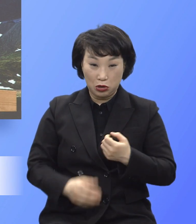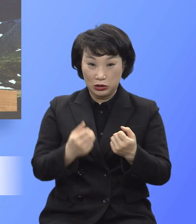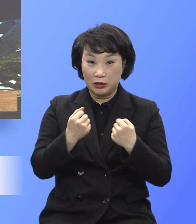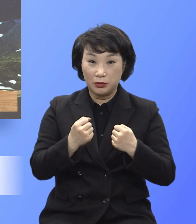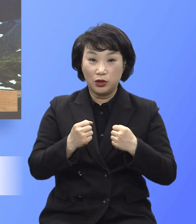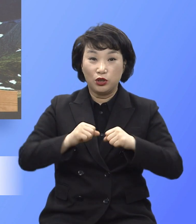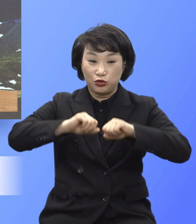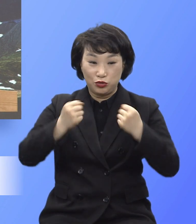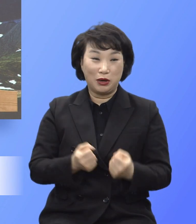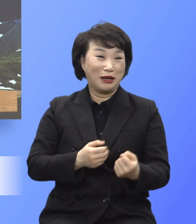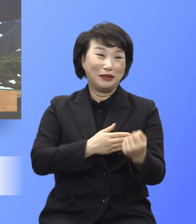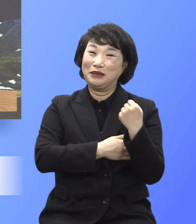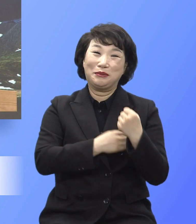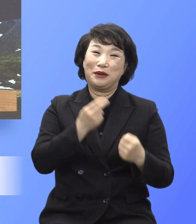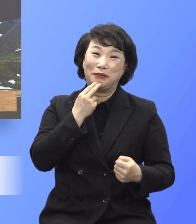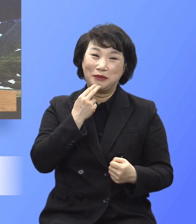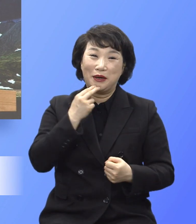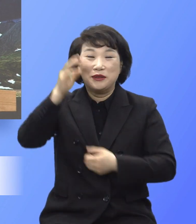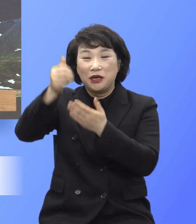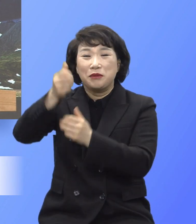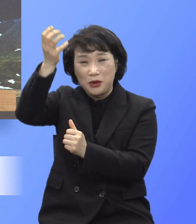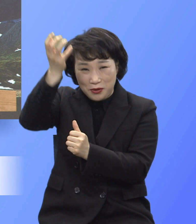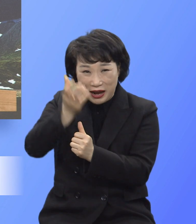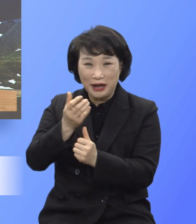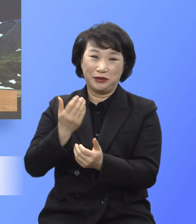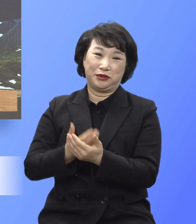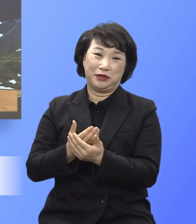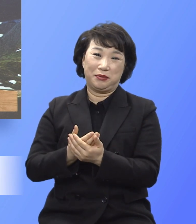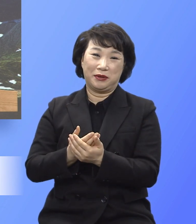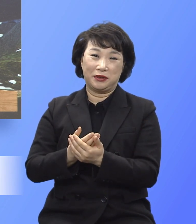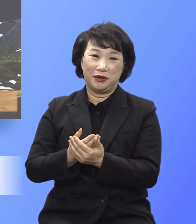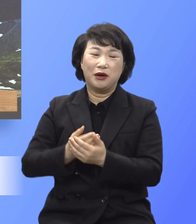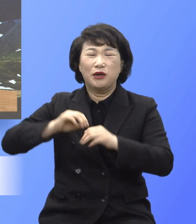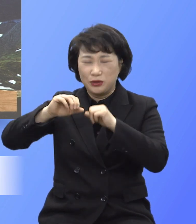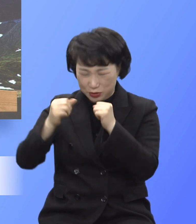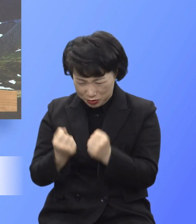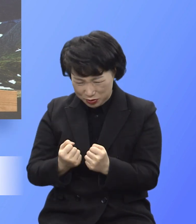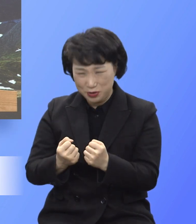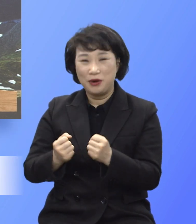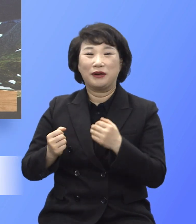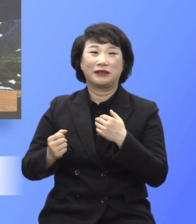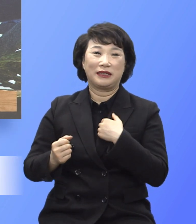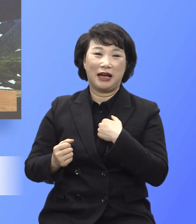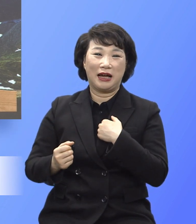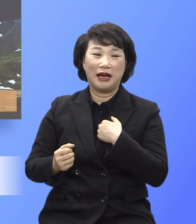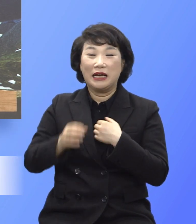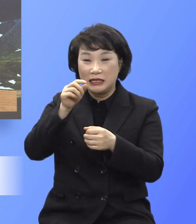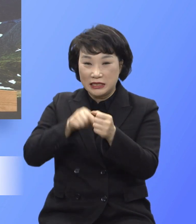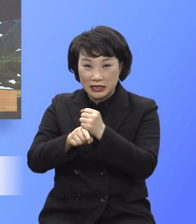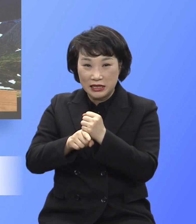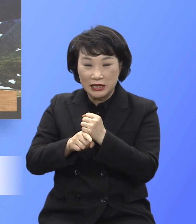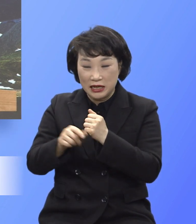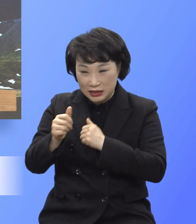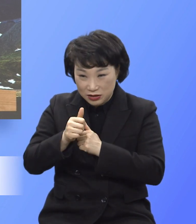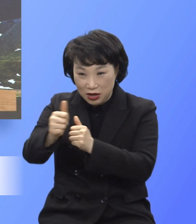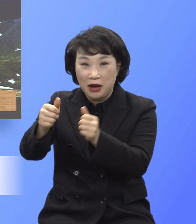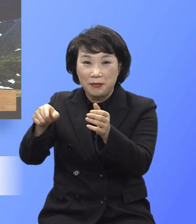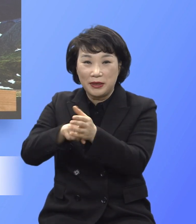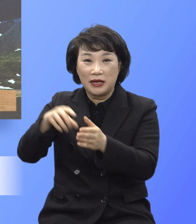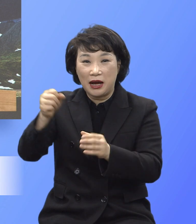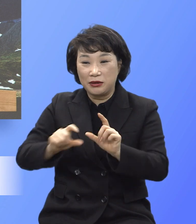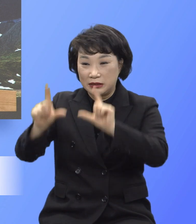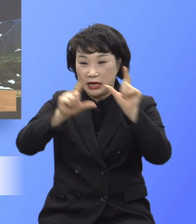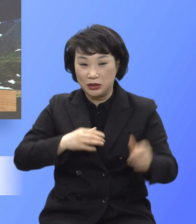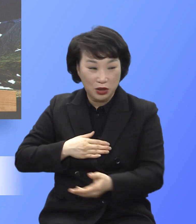순종할 능력이 없으니 성령이 오셔서 순종할 수 있도록 진리를 주차 믿음으로